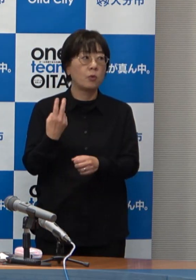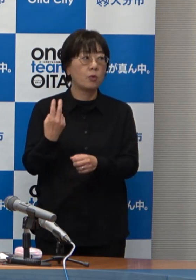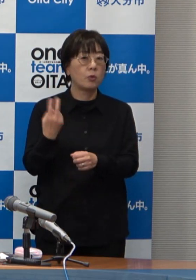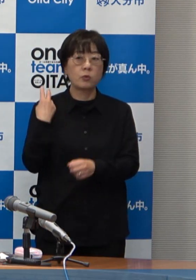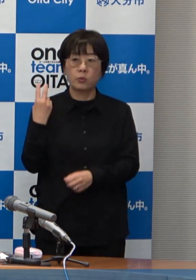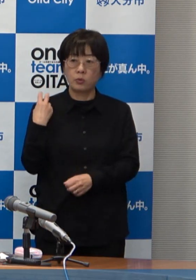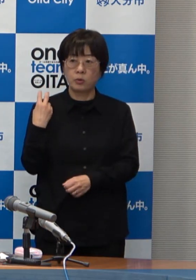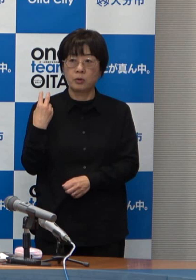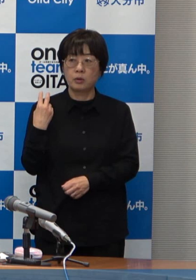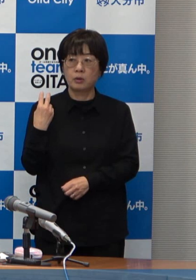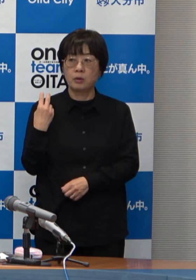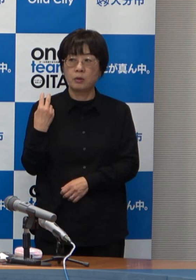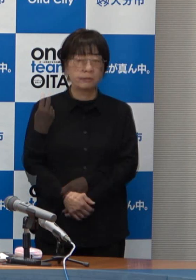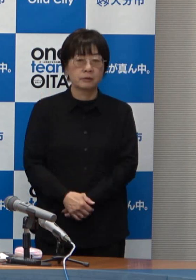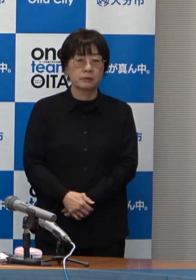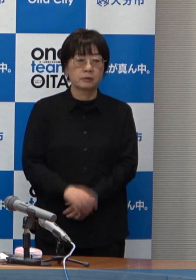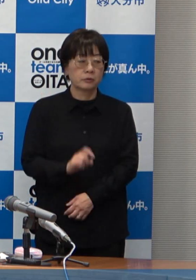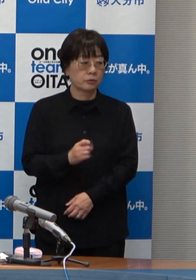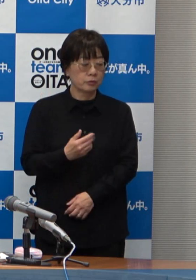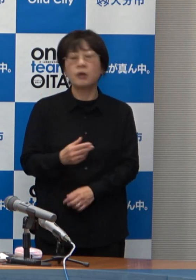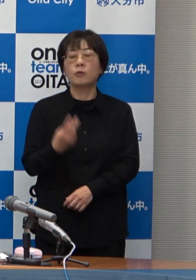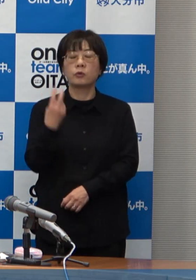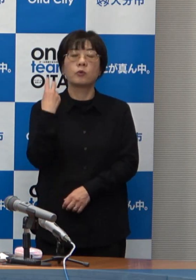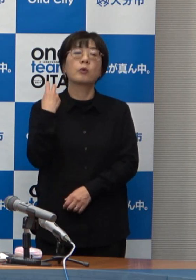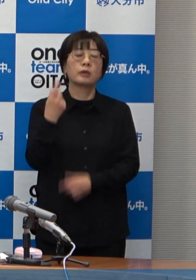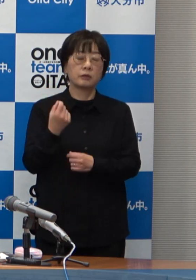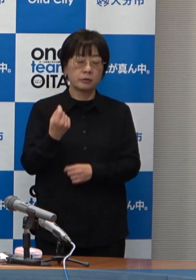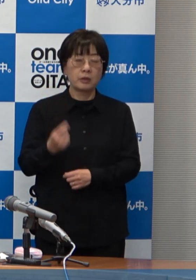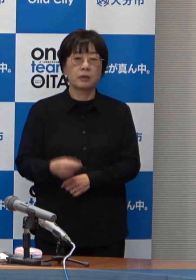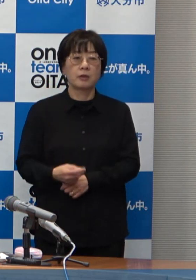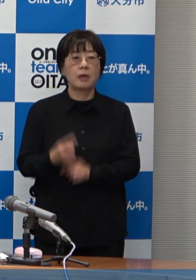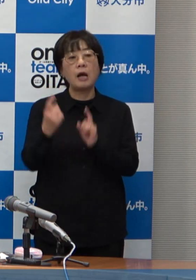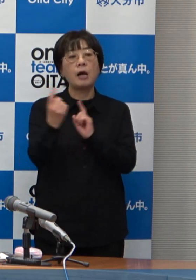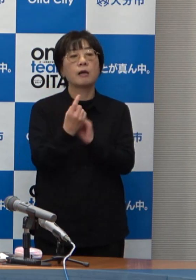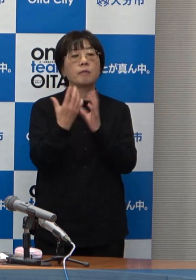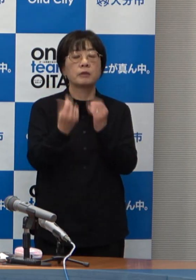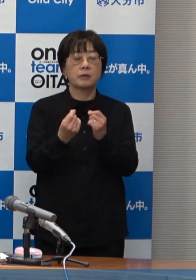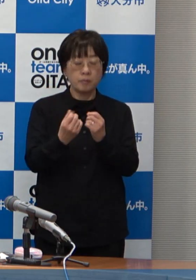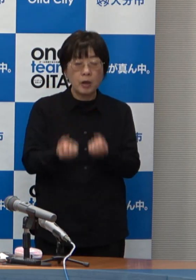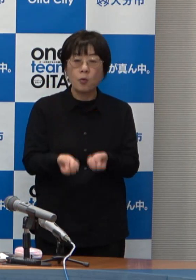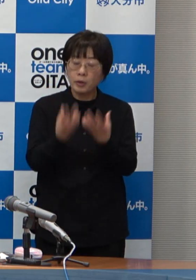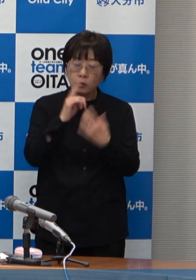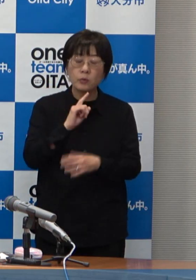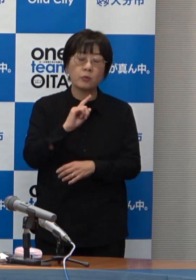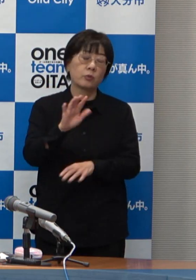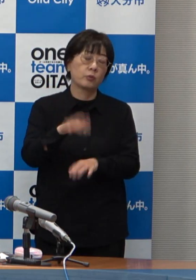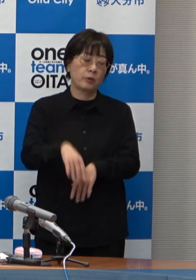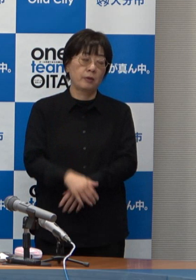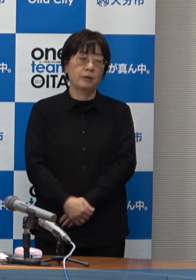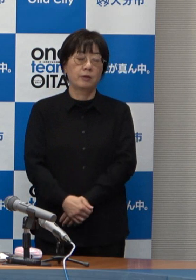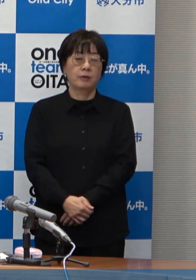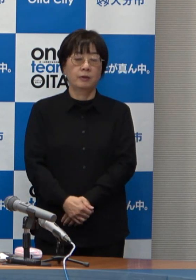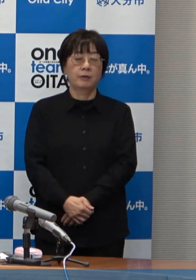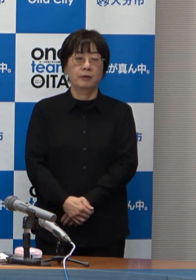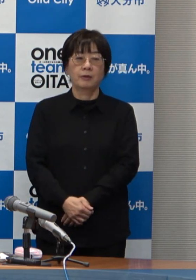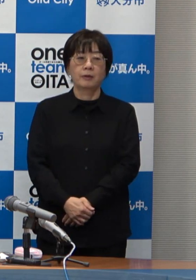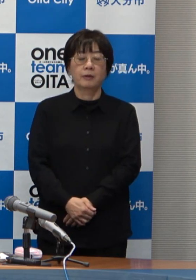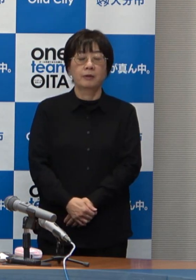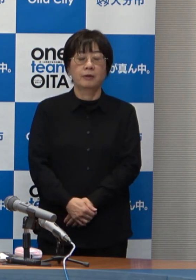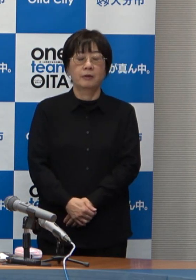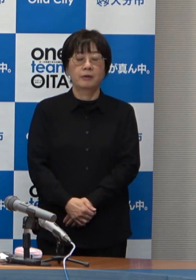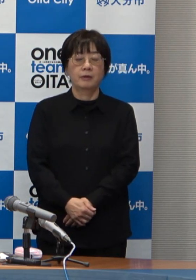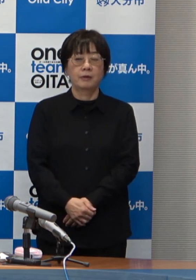な来てくれましたでそこで申し上げたあのまずはおめでとうございますですよねで